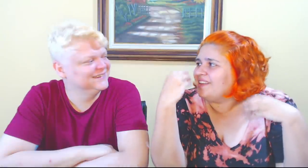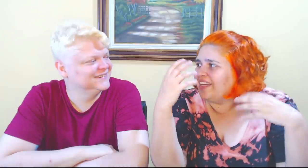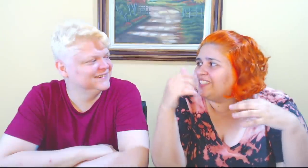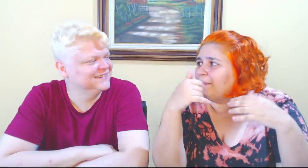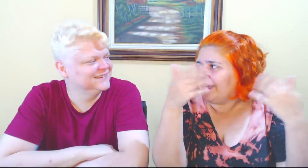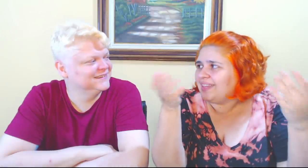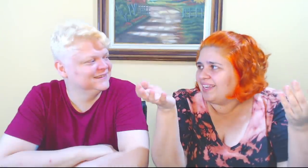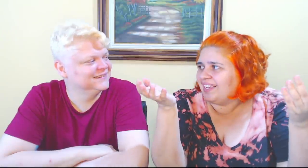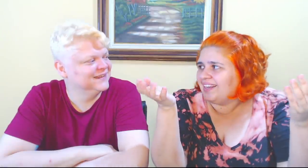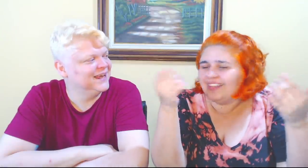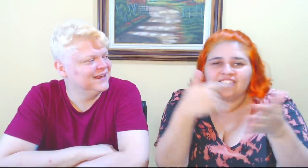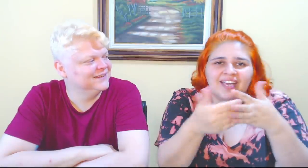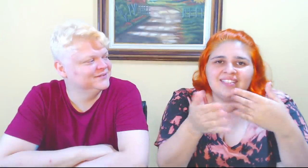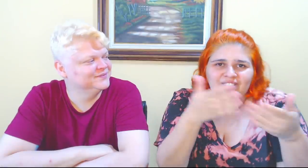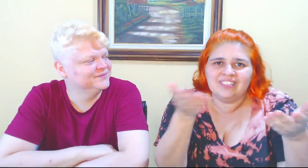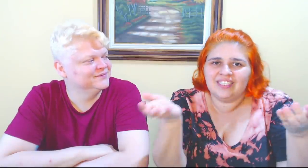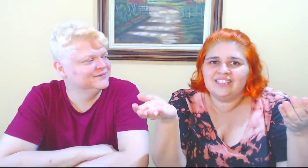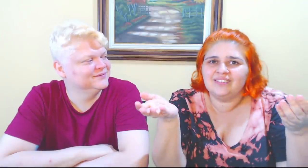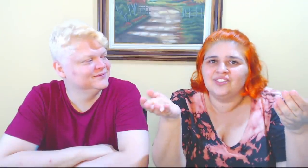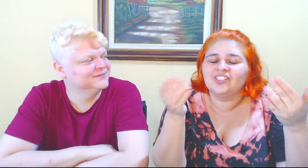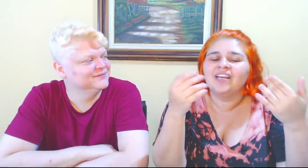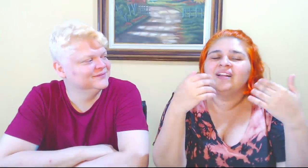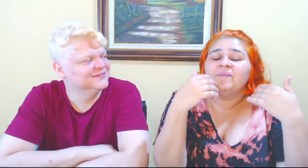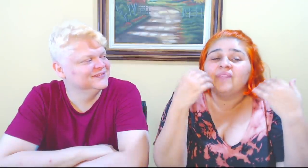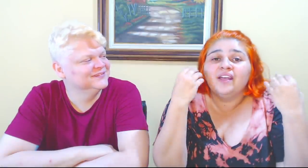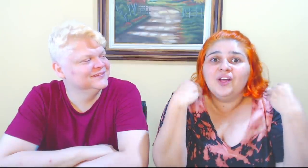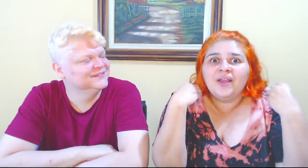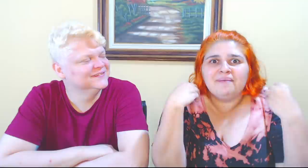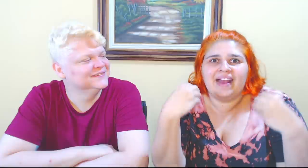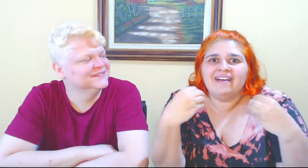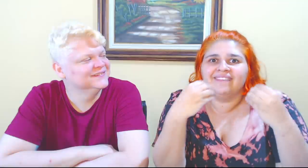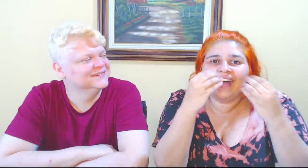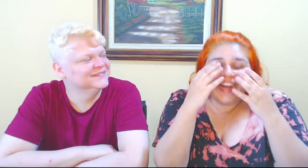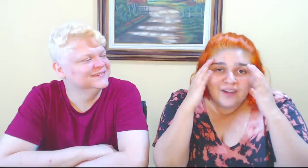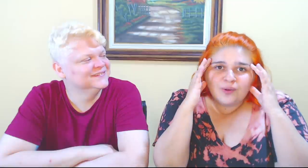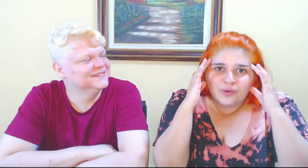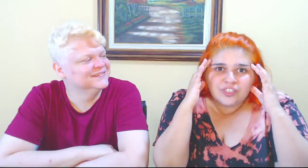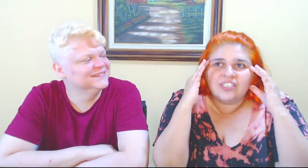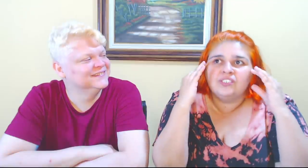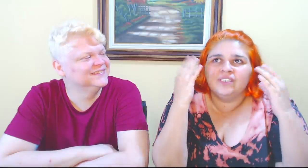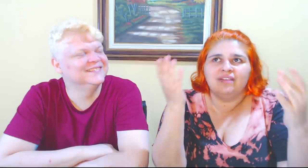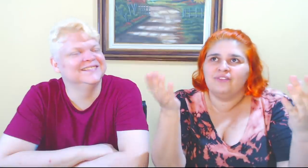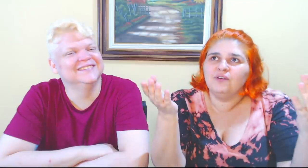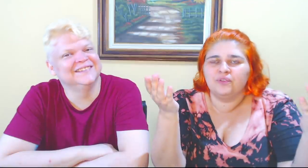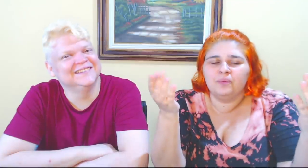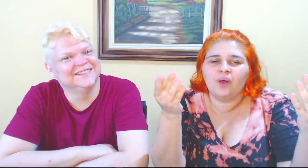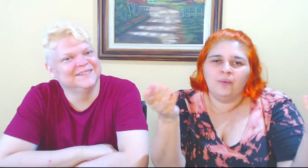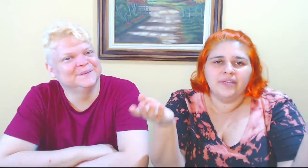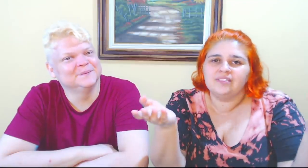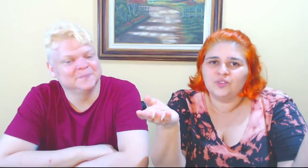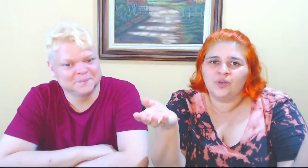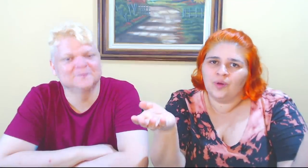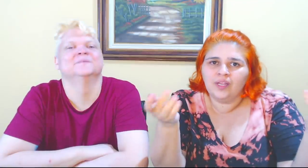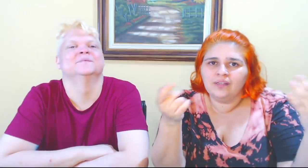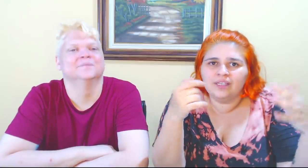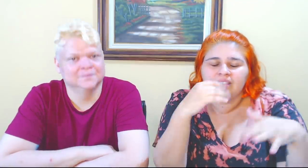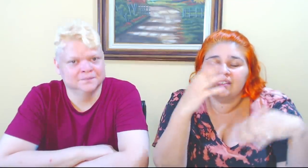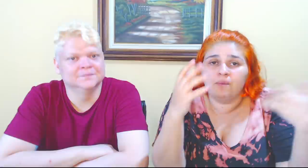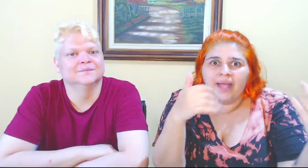mente é patê Ela esquece as coisas Em três segundos Eu não lembrava A angústia De você ver um filme Como esses do Nolan Que são mega